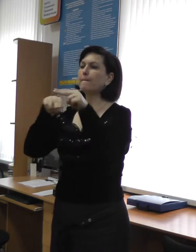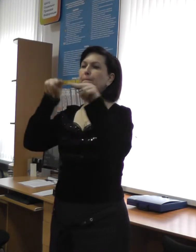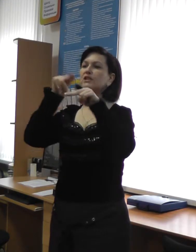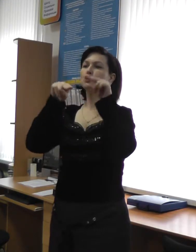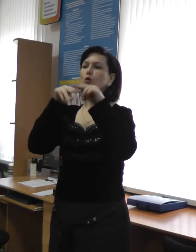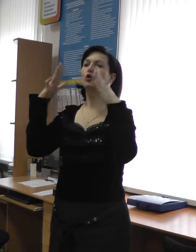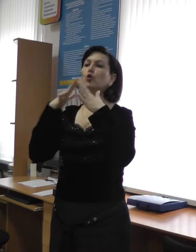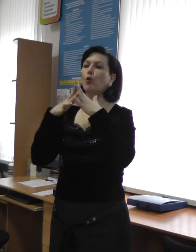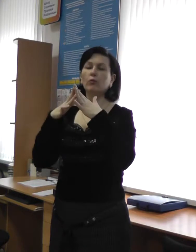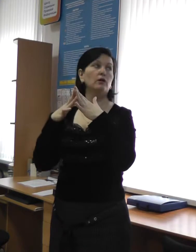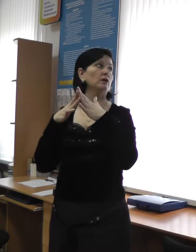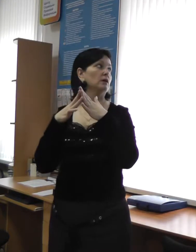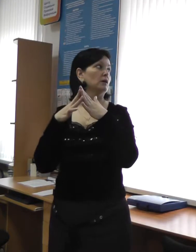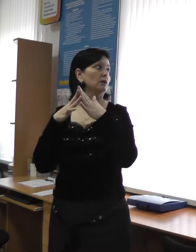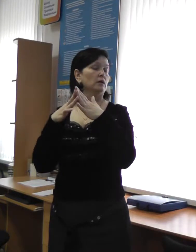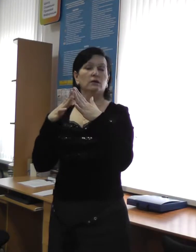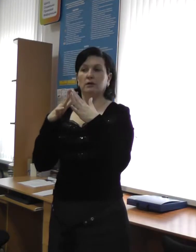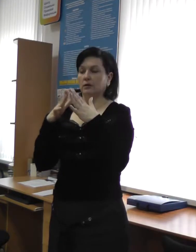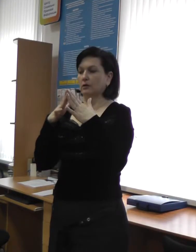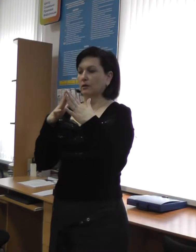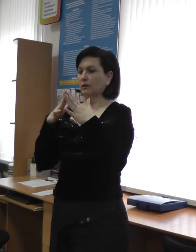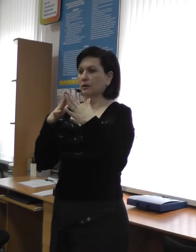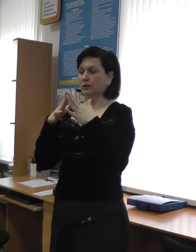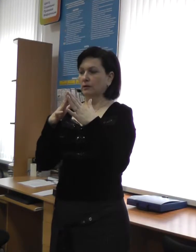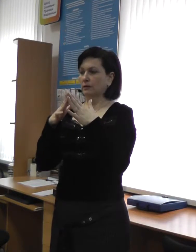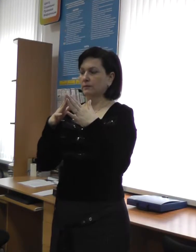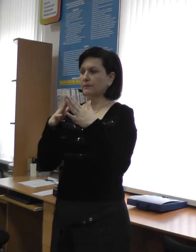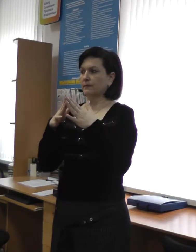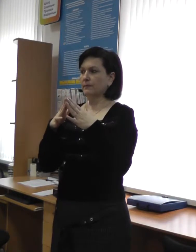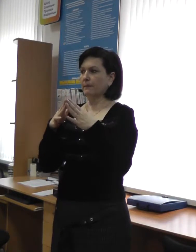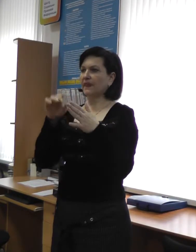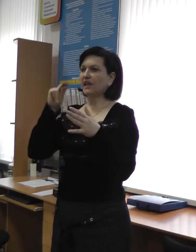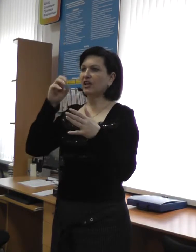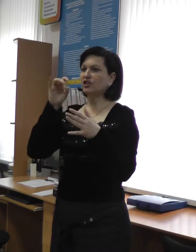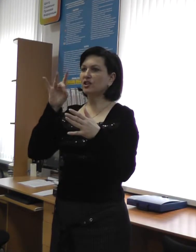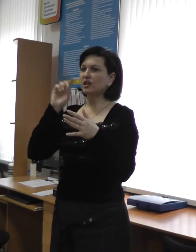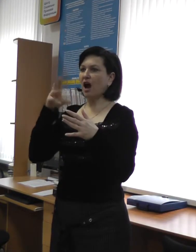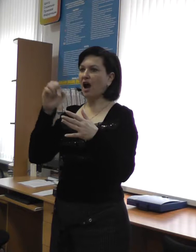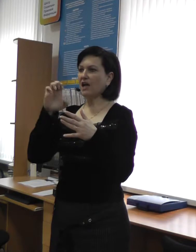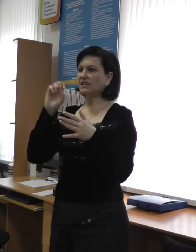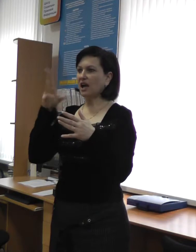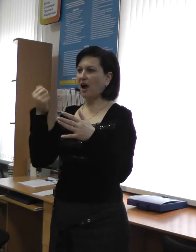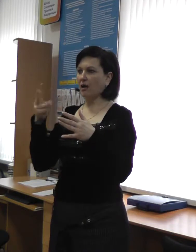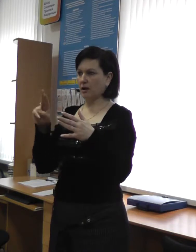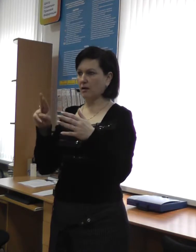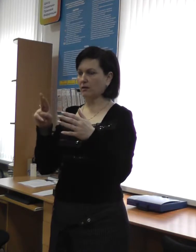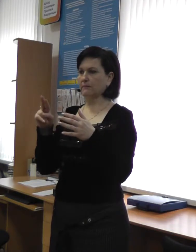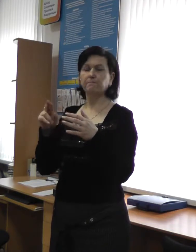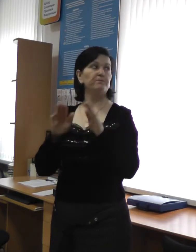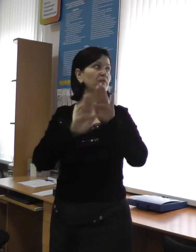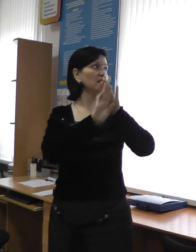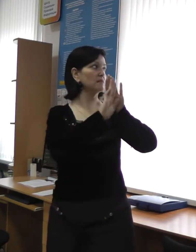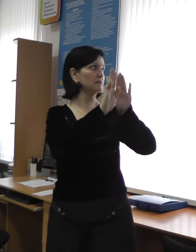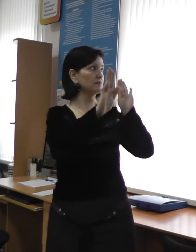еще одного дома на принадлежащем ему месте, на той же Большой Черкасской. Проект здания – фасад,